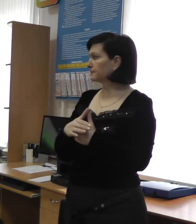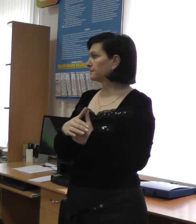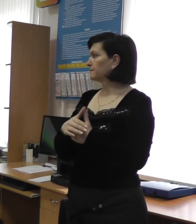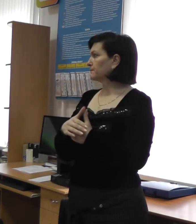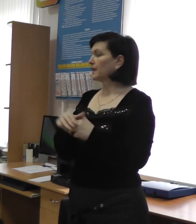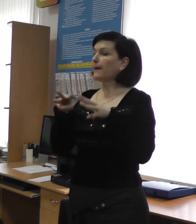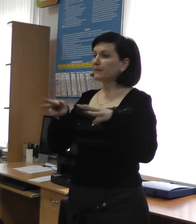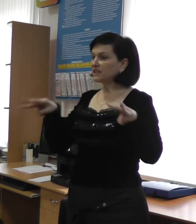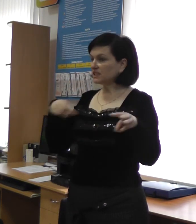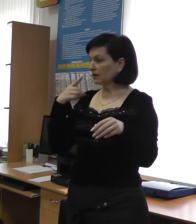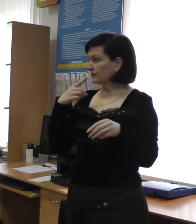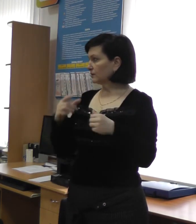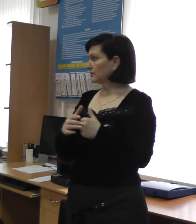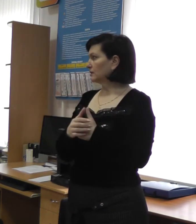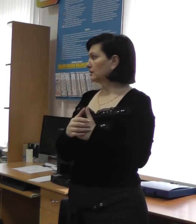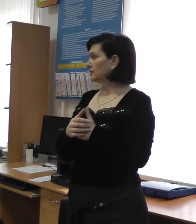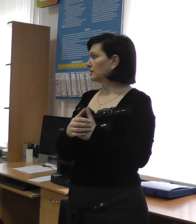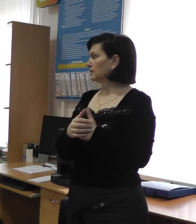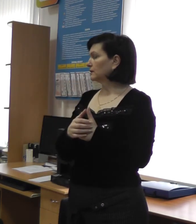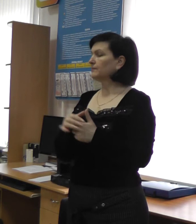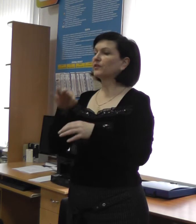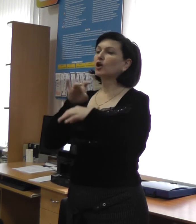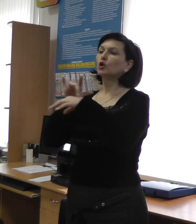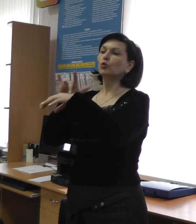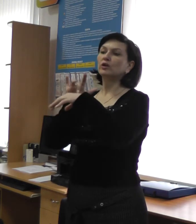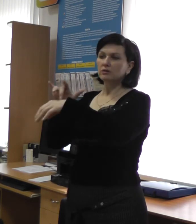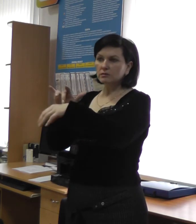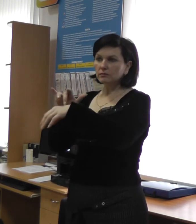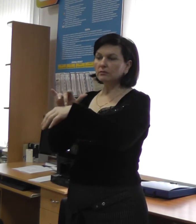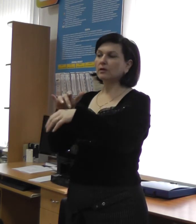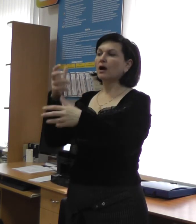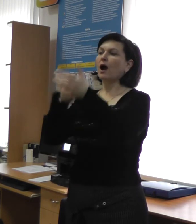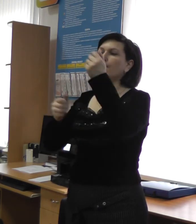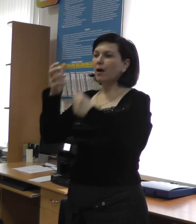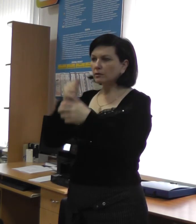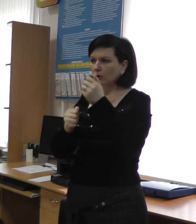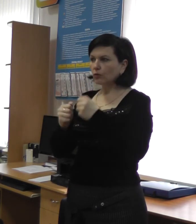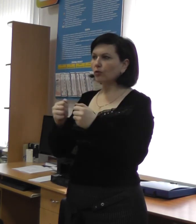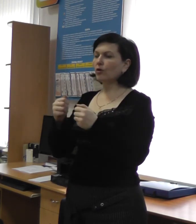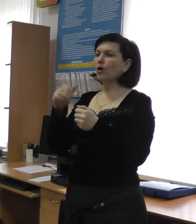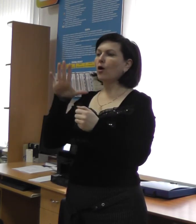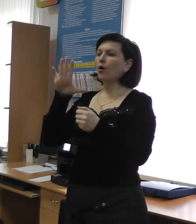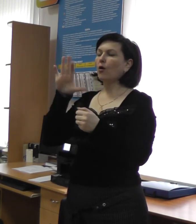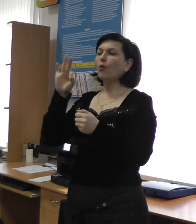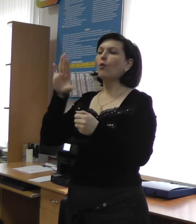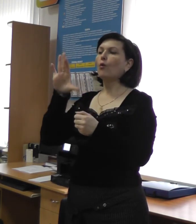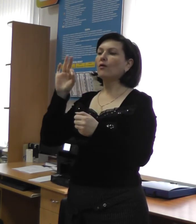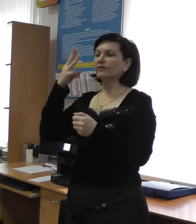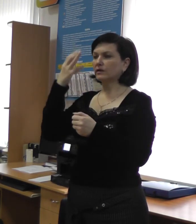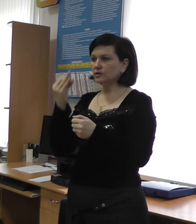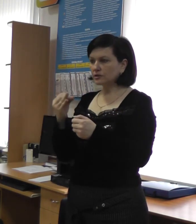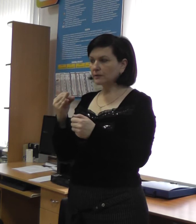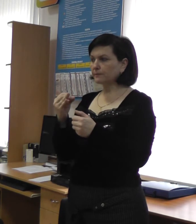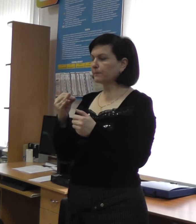обсуждались и вопросы сотрудничества в таких сферах, как туризм, производство молочной продукции, овощеводство. Была затронута и